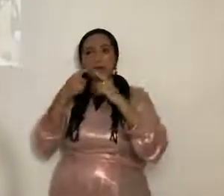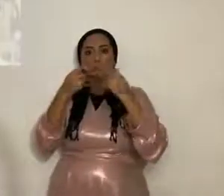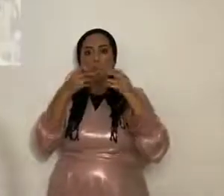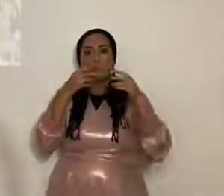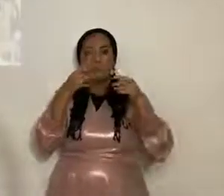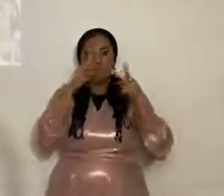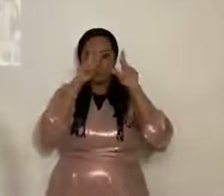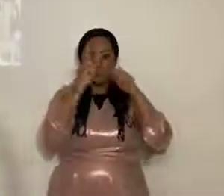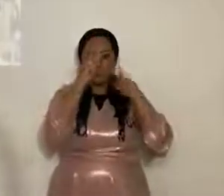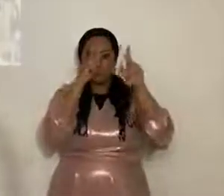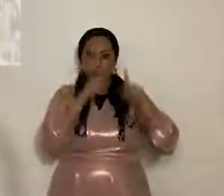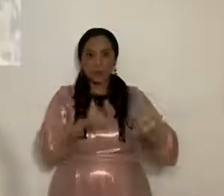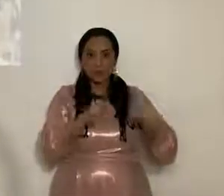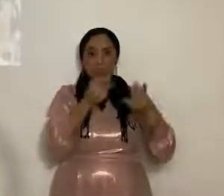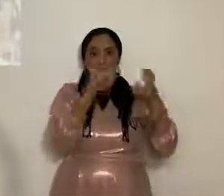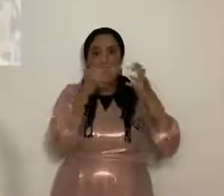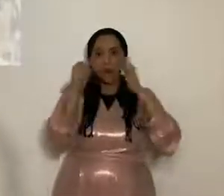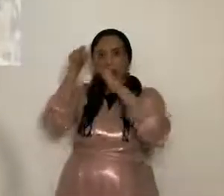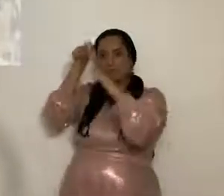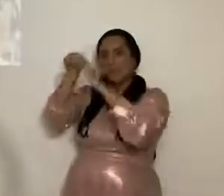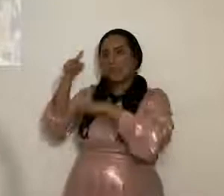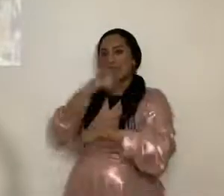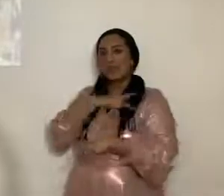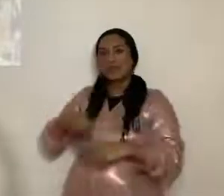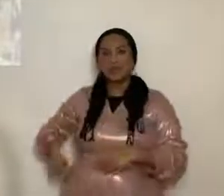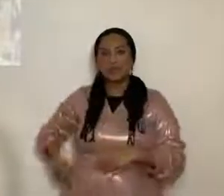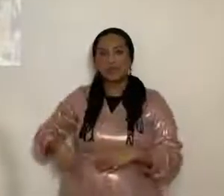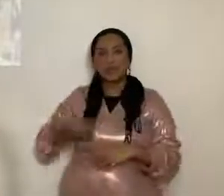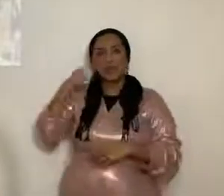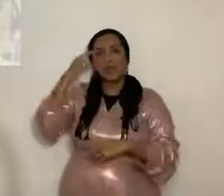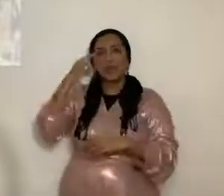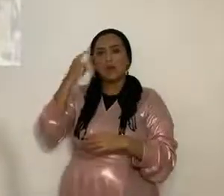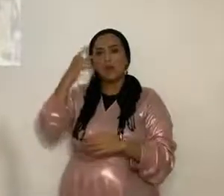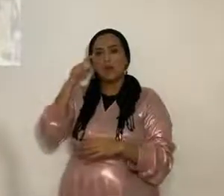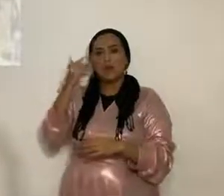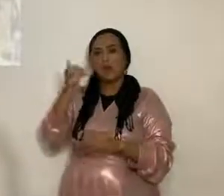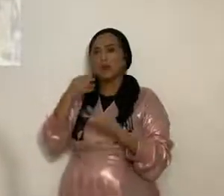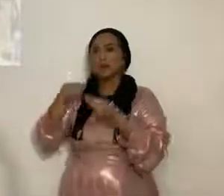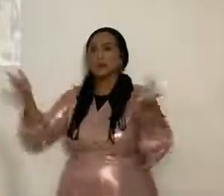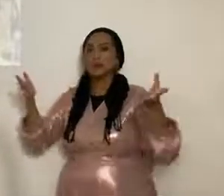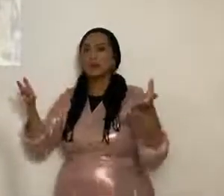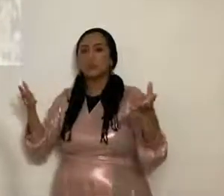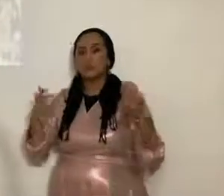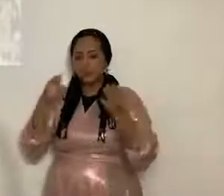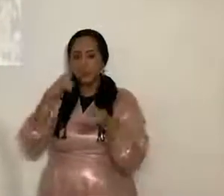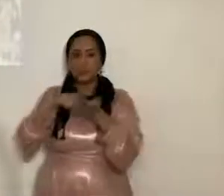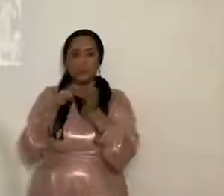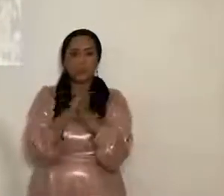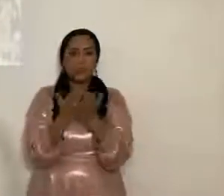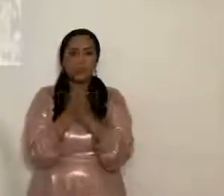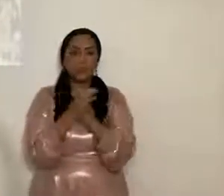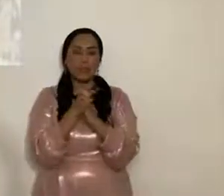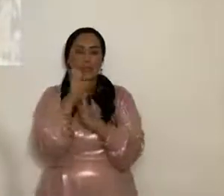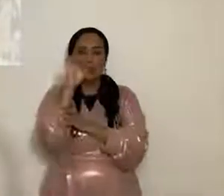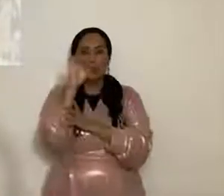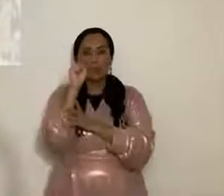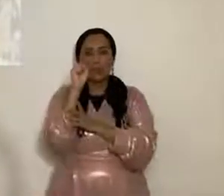vamos todos juntos, ¿sí? El libro de Esther. Aquí está, permítanme un momento. Ajá.